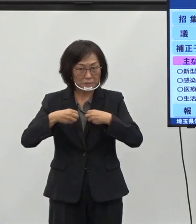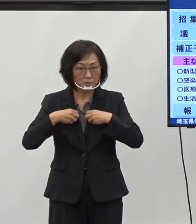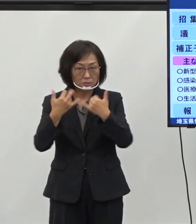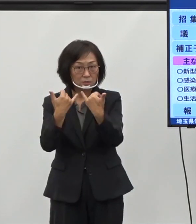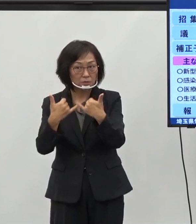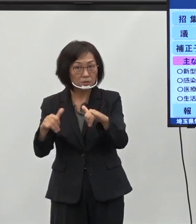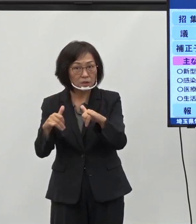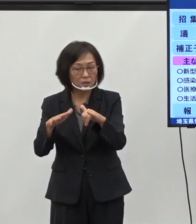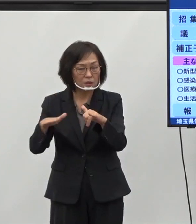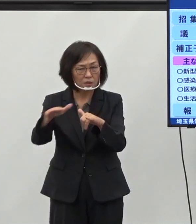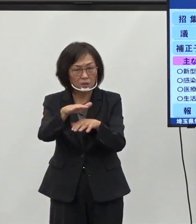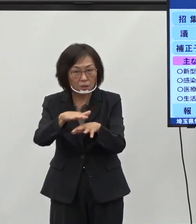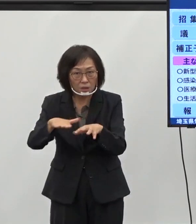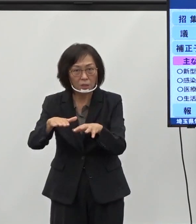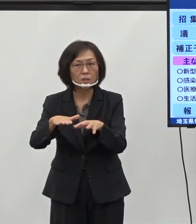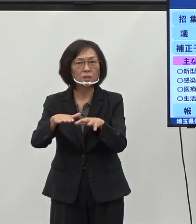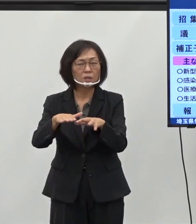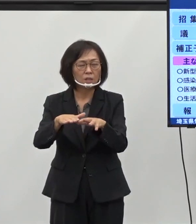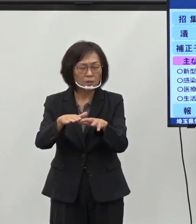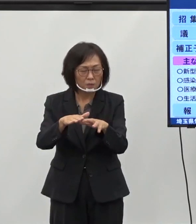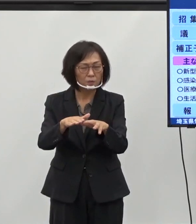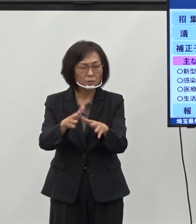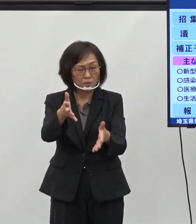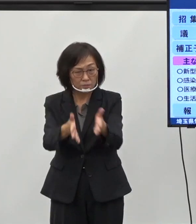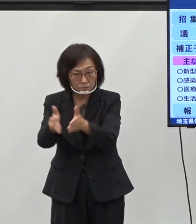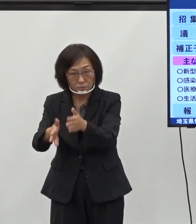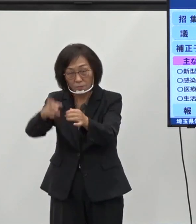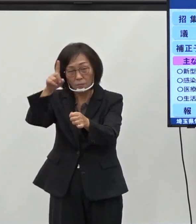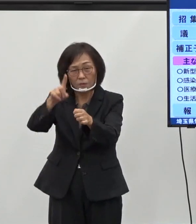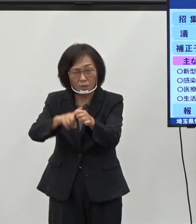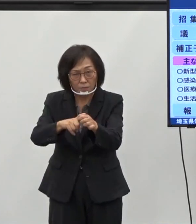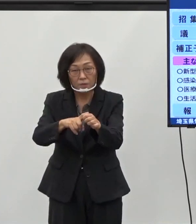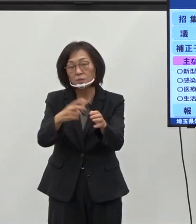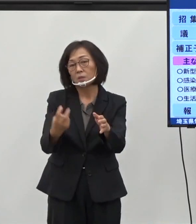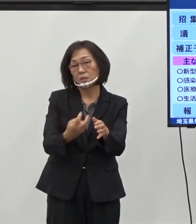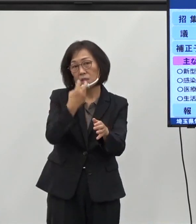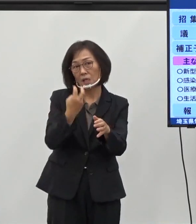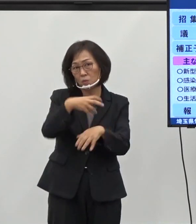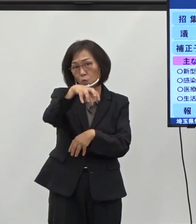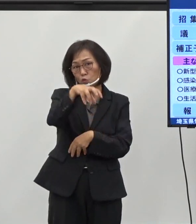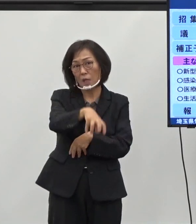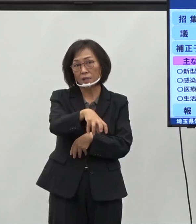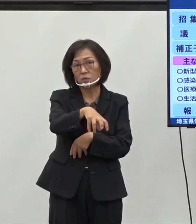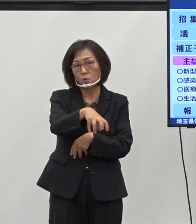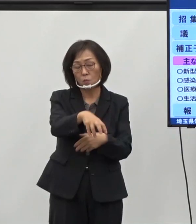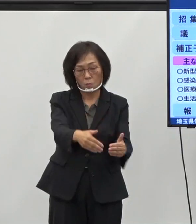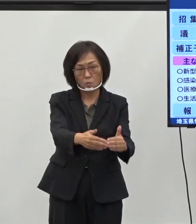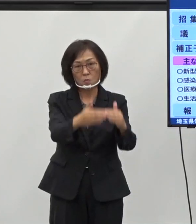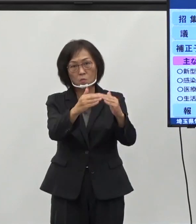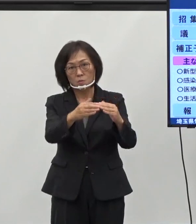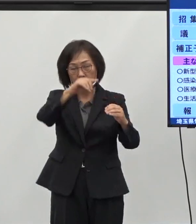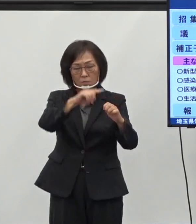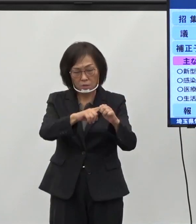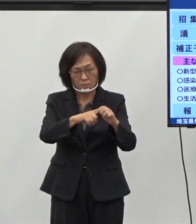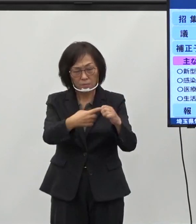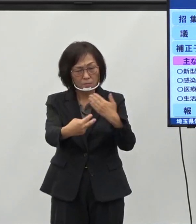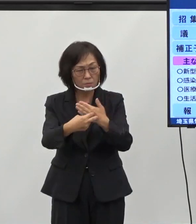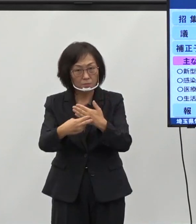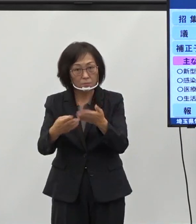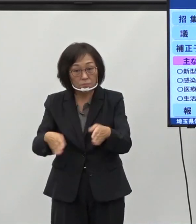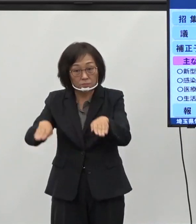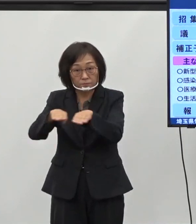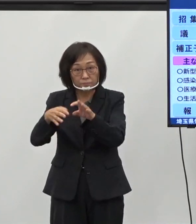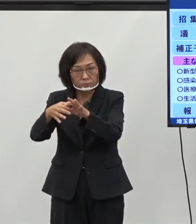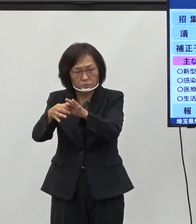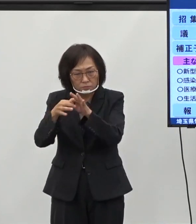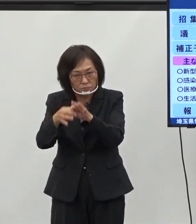対応するために、酸素ステーションの設置など医療提供体制の強化を行います。